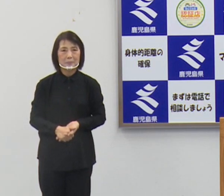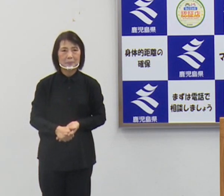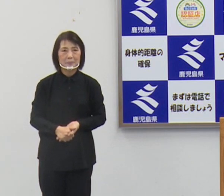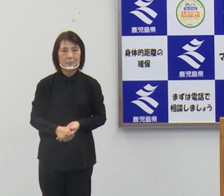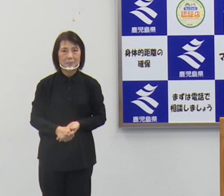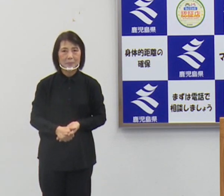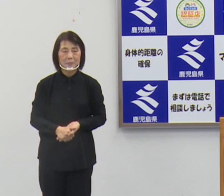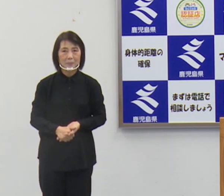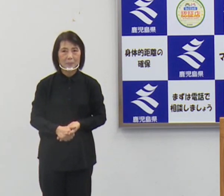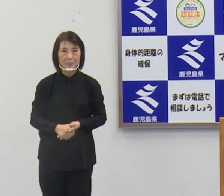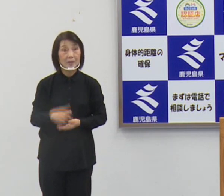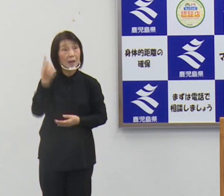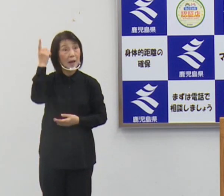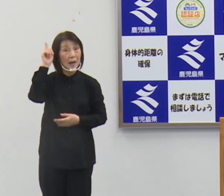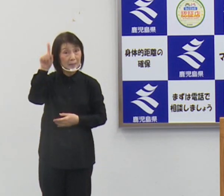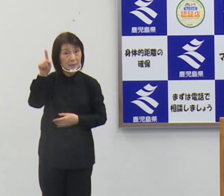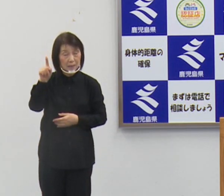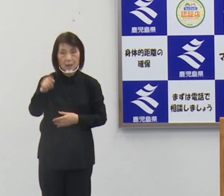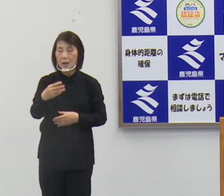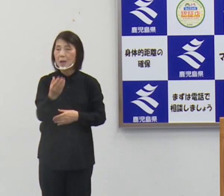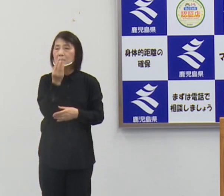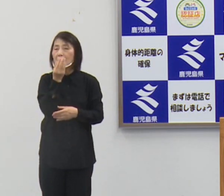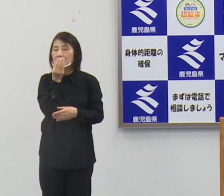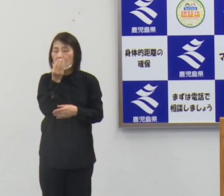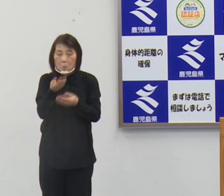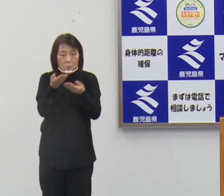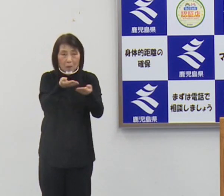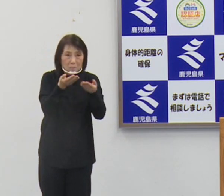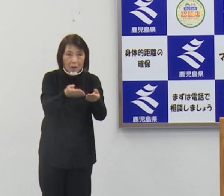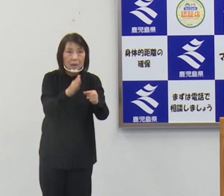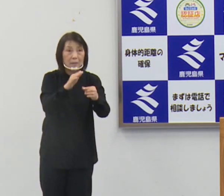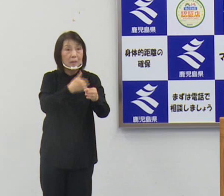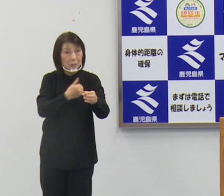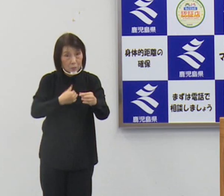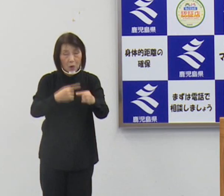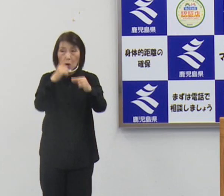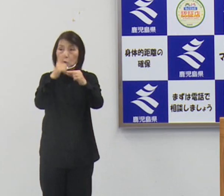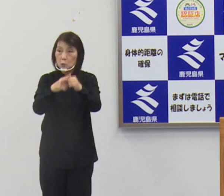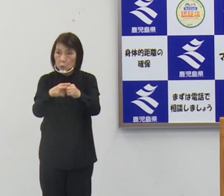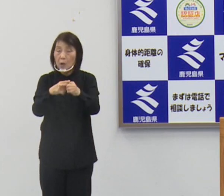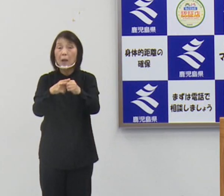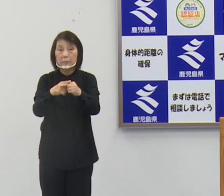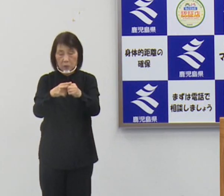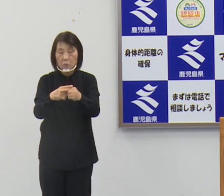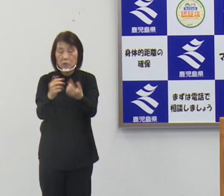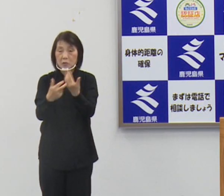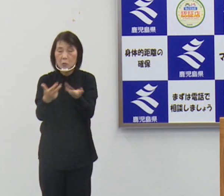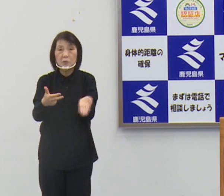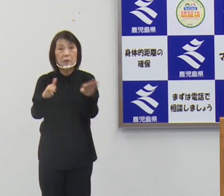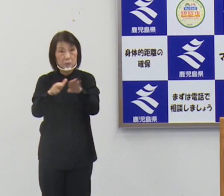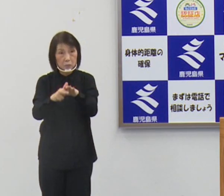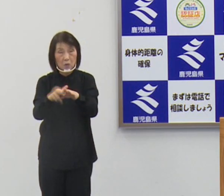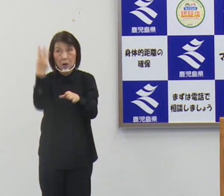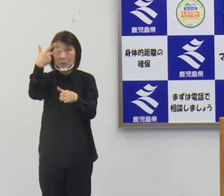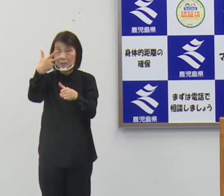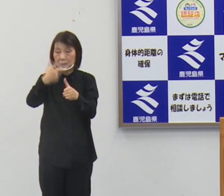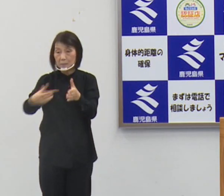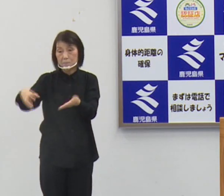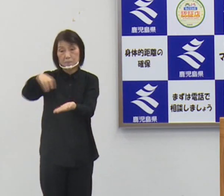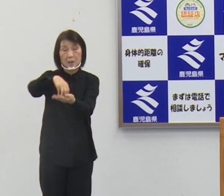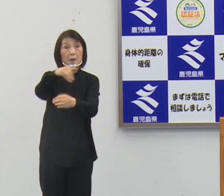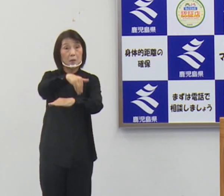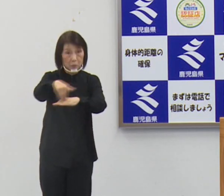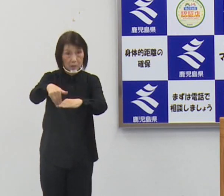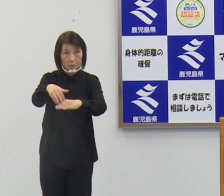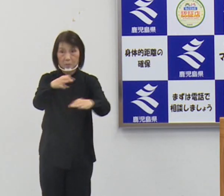明日ですが酸素投与などを行うことができる中間治療施設を鹿児島市内に開所いたします。この施設